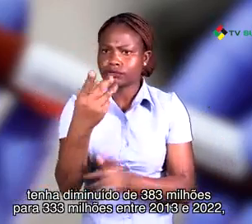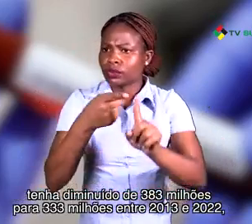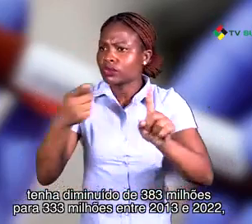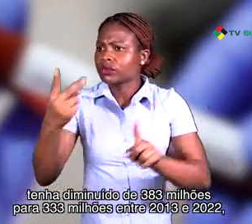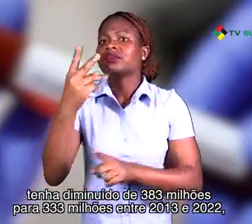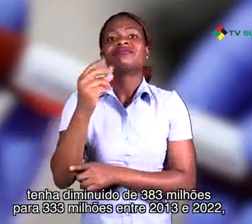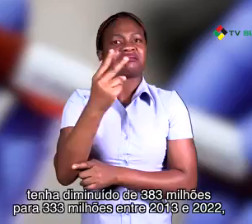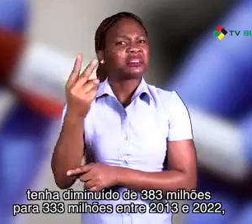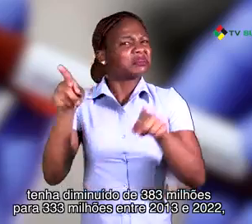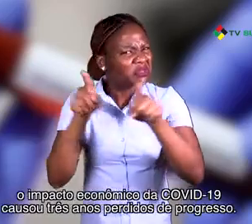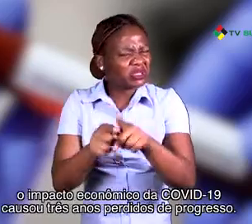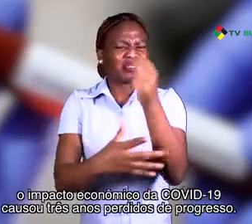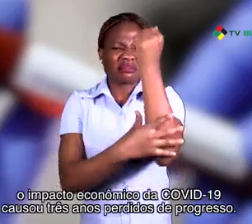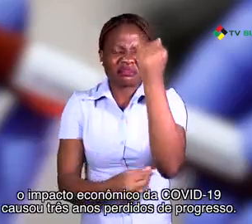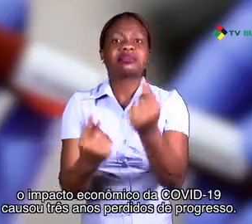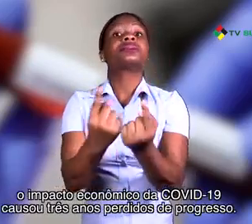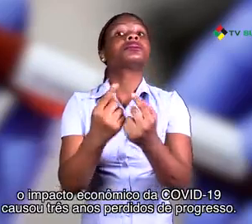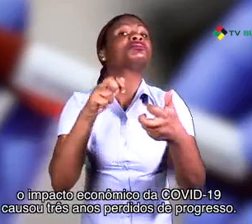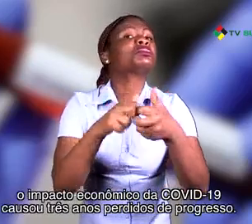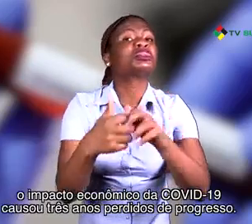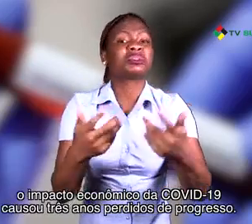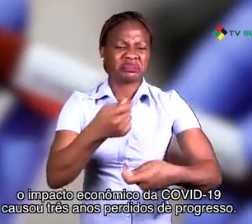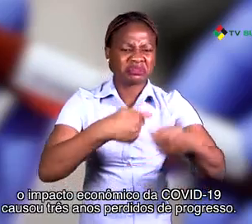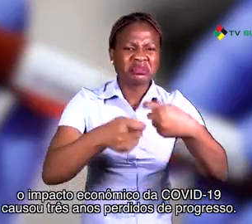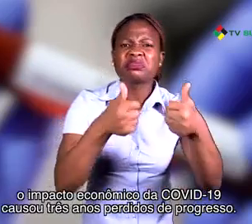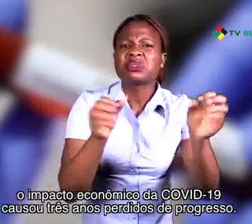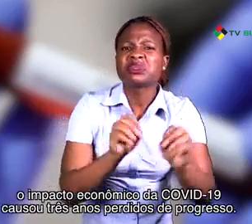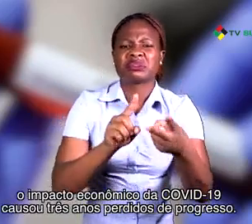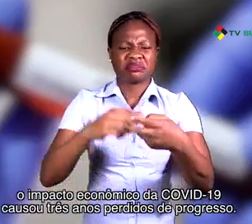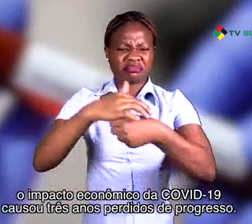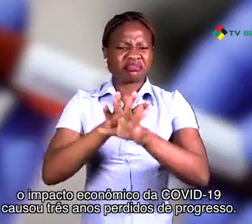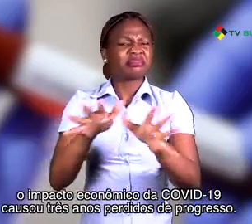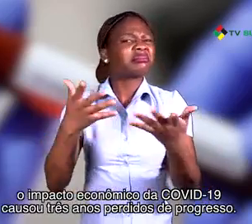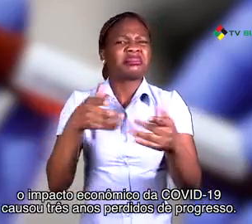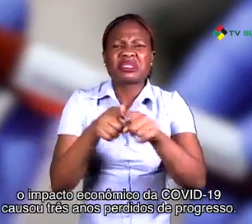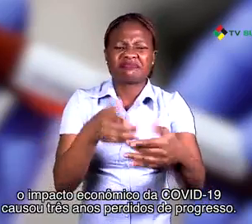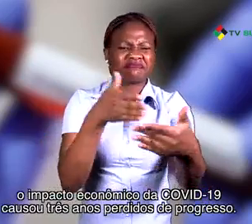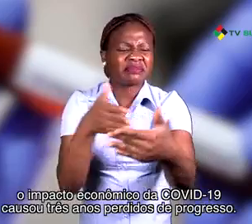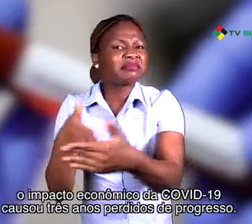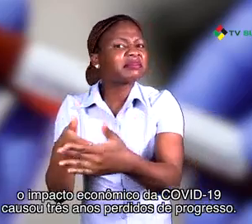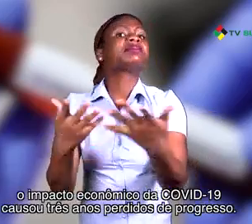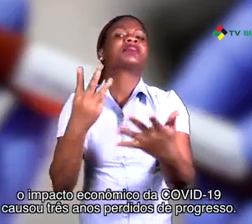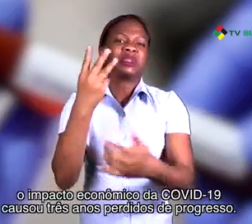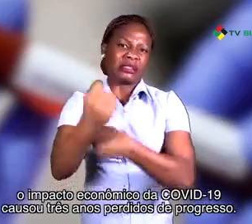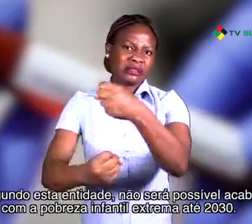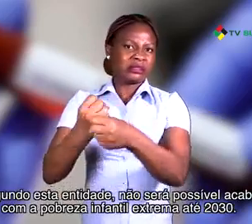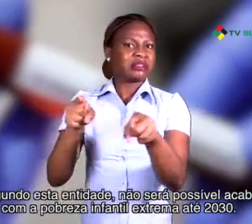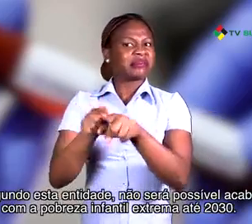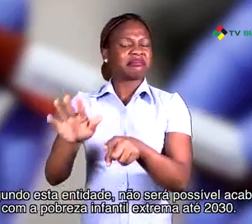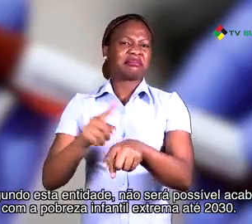e 2022, o impacto econômico da Covid-19 causou 3 anos perdidos de progresso. Segundo esta entidade,